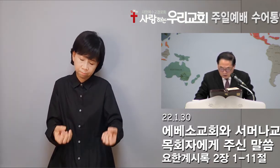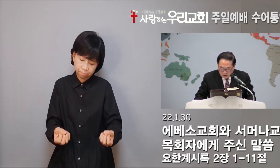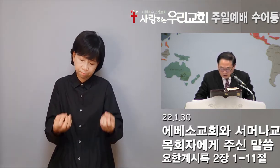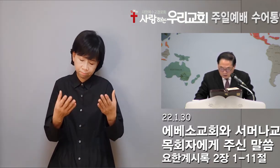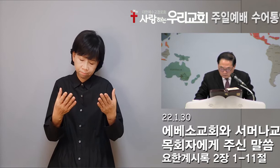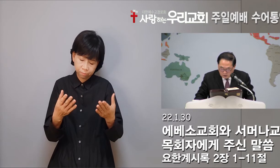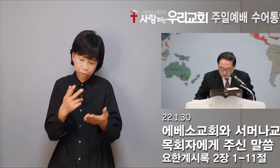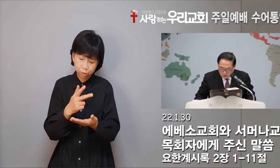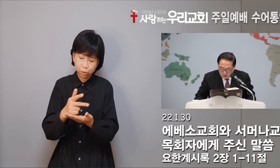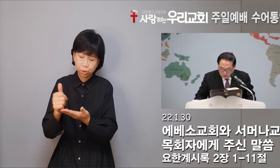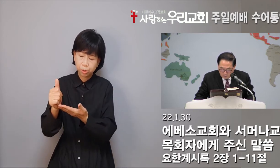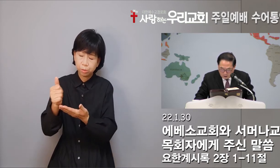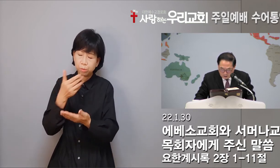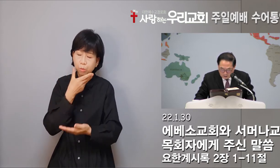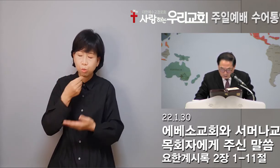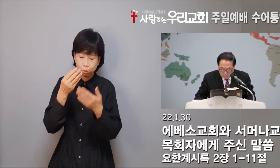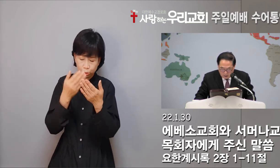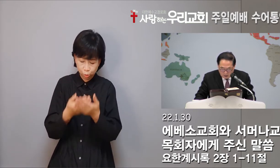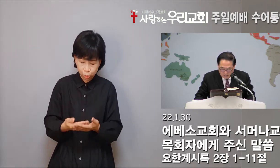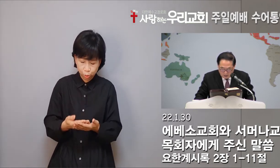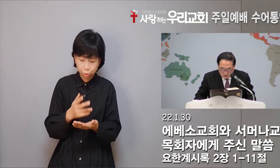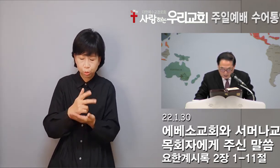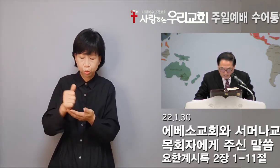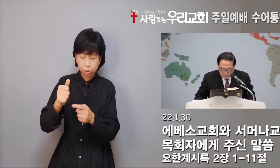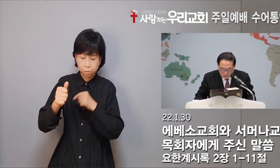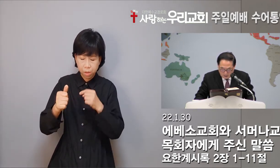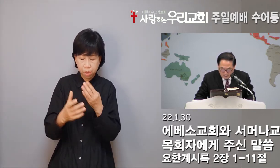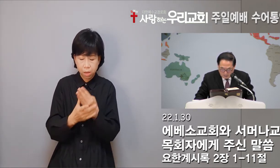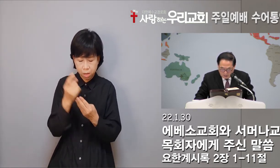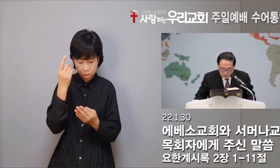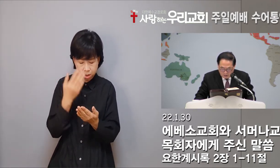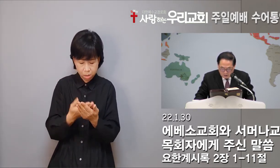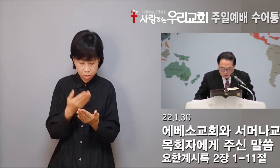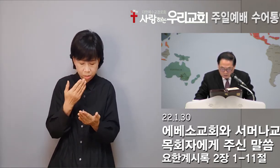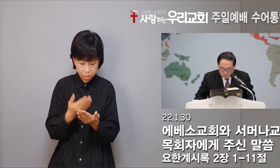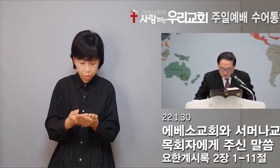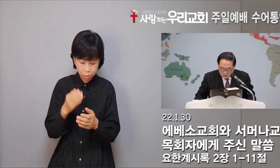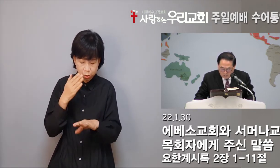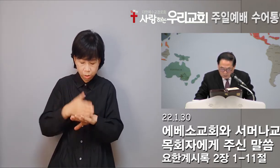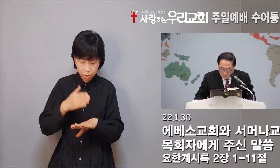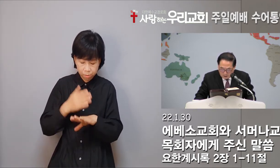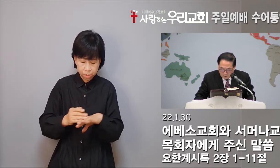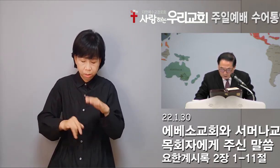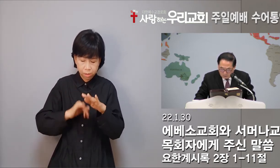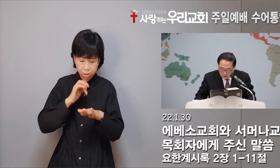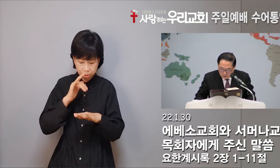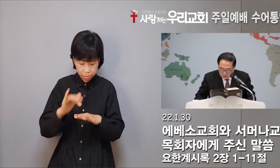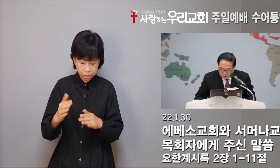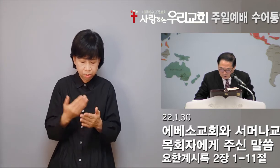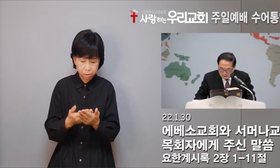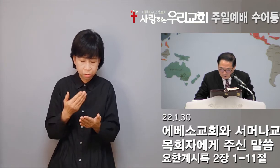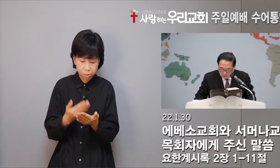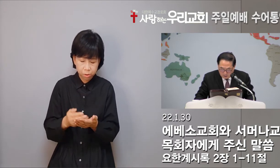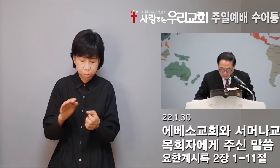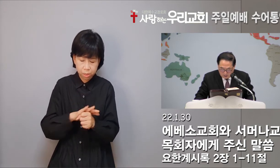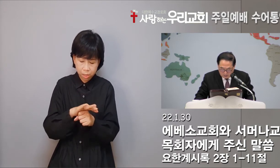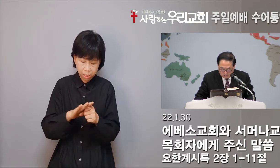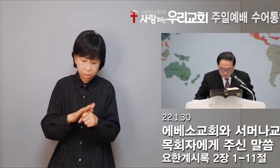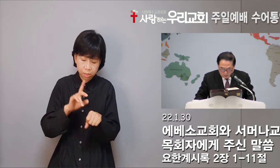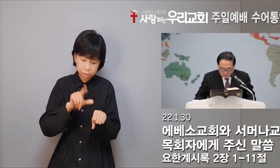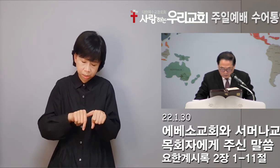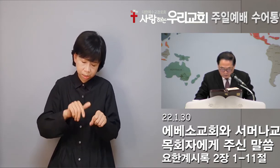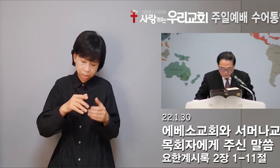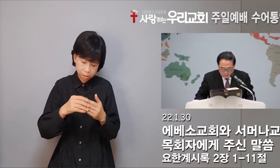주시고 이날을 주 안에서 하나 되게 하시고 감사가 넘치게 하시며 주님 안에 온 가족의 귀한 사랑의 시간 되게